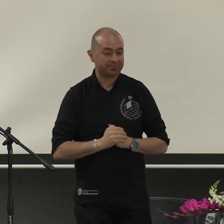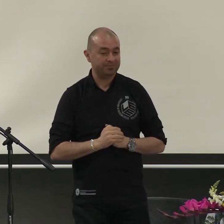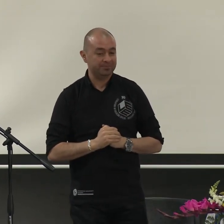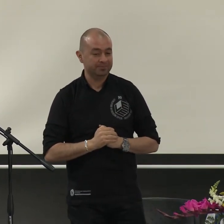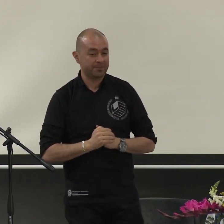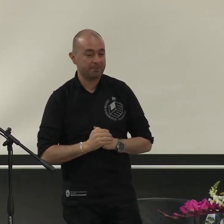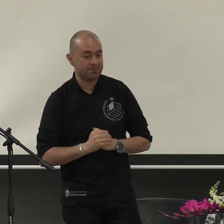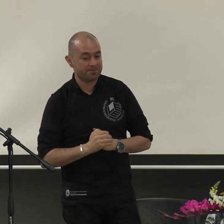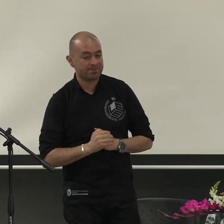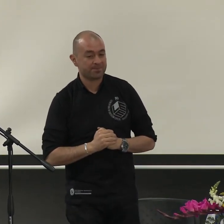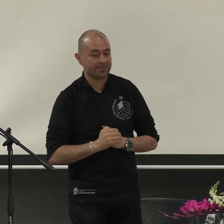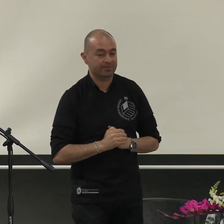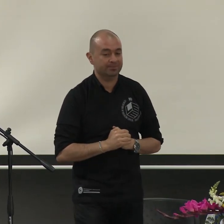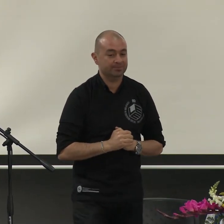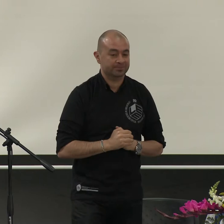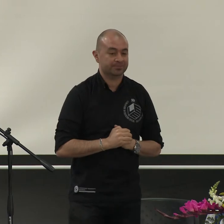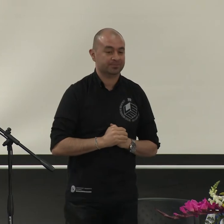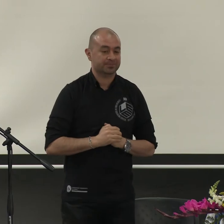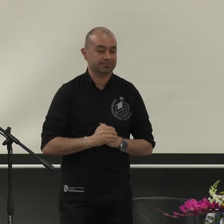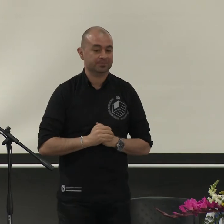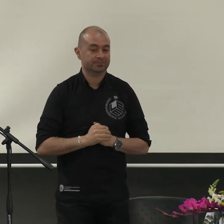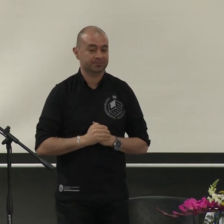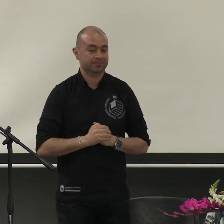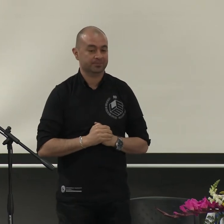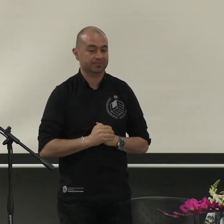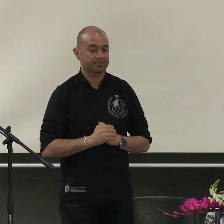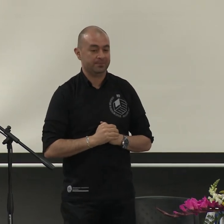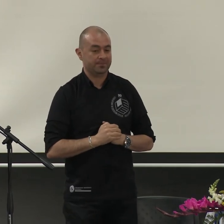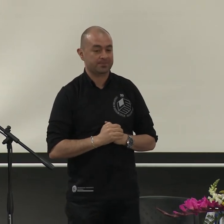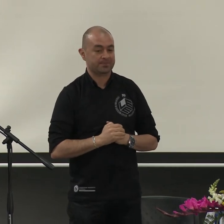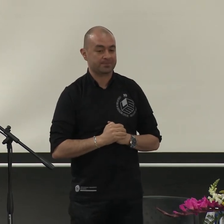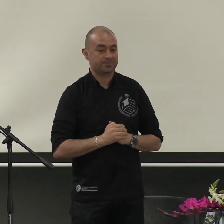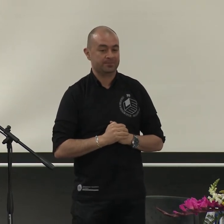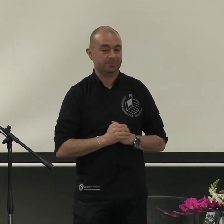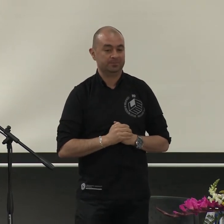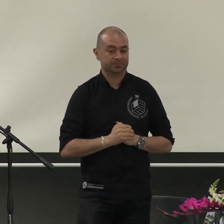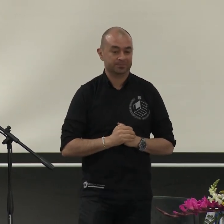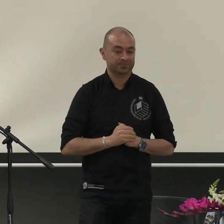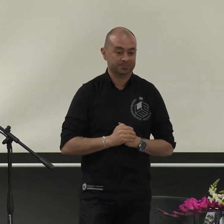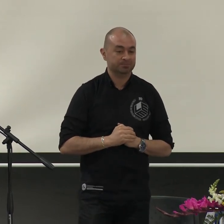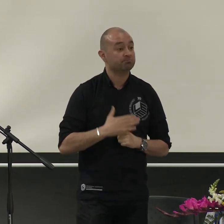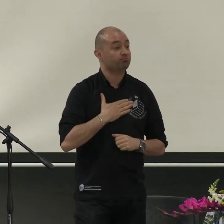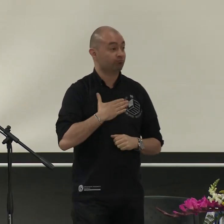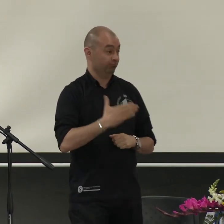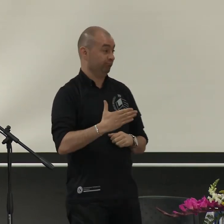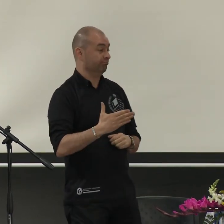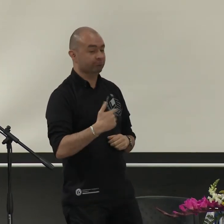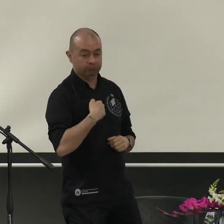todos los estudiantes los profesores de la universidad a través de esas actividades